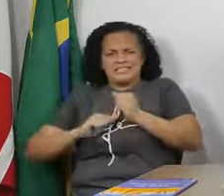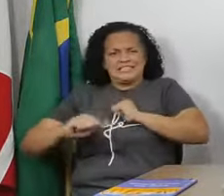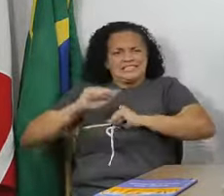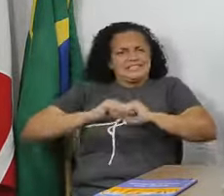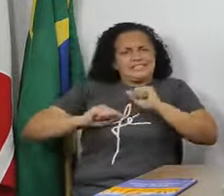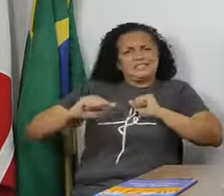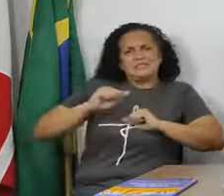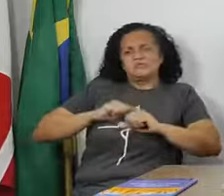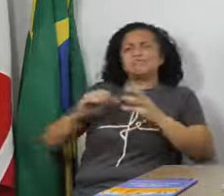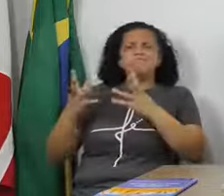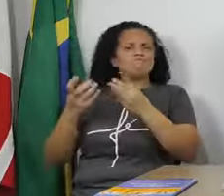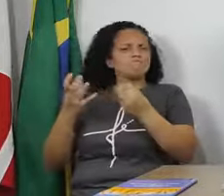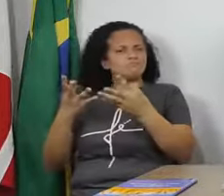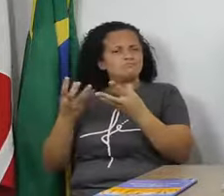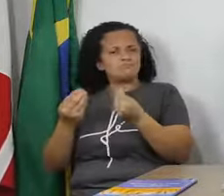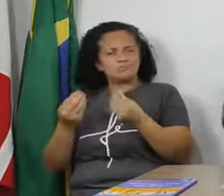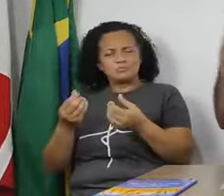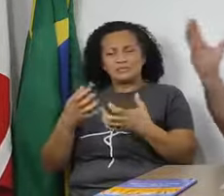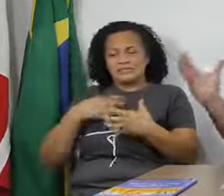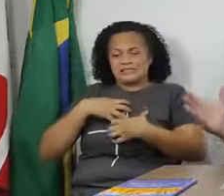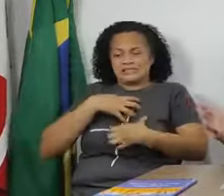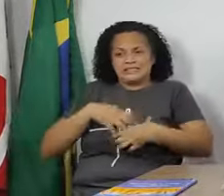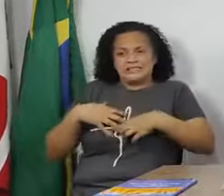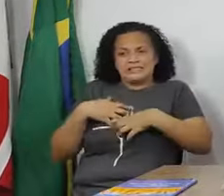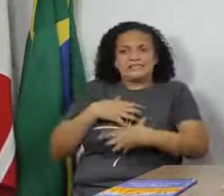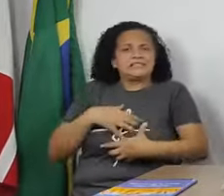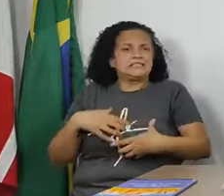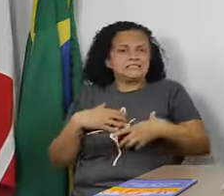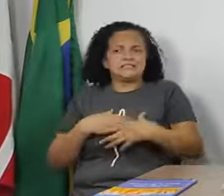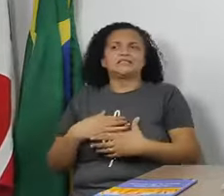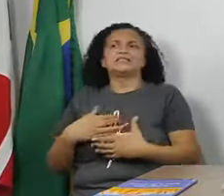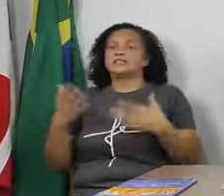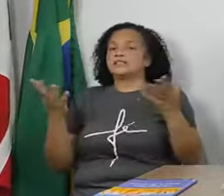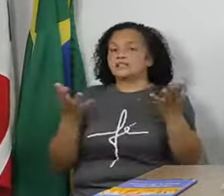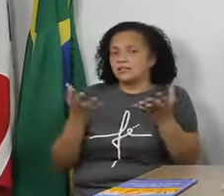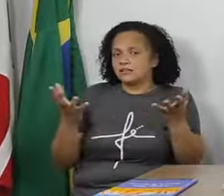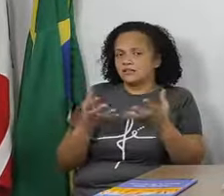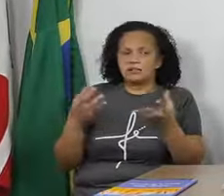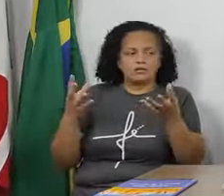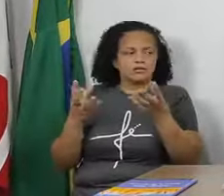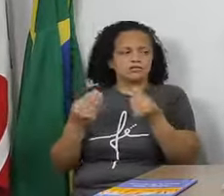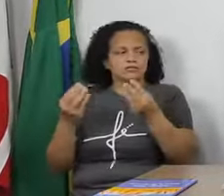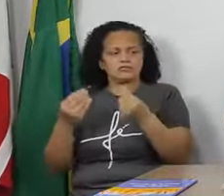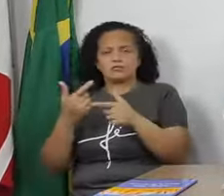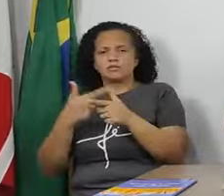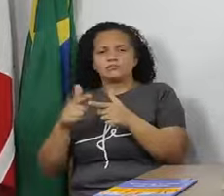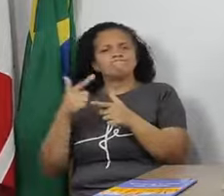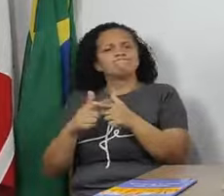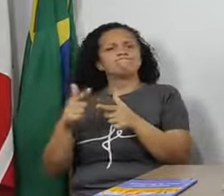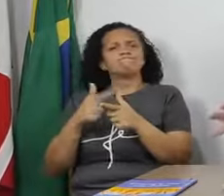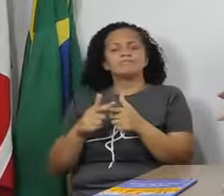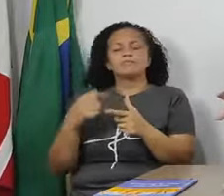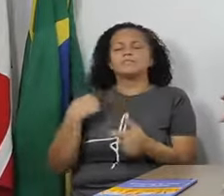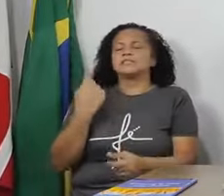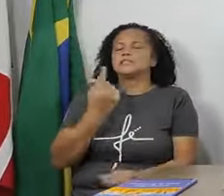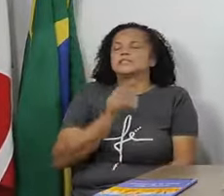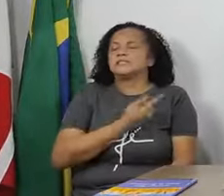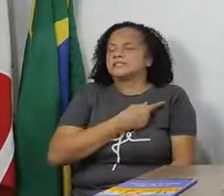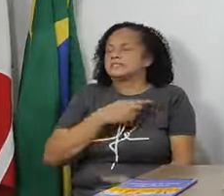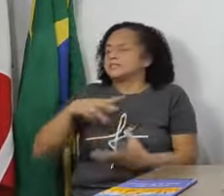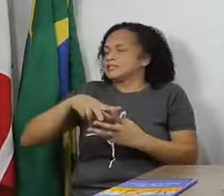tribulação, e é nesse momento, diante de tantas adversidades, né? Aí a nossa alma